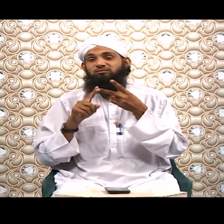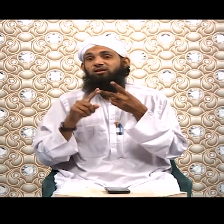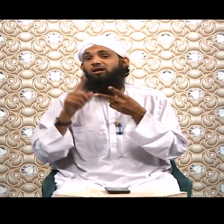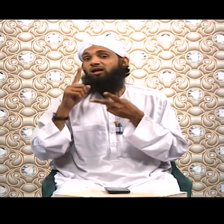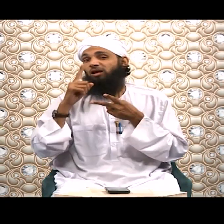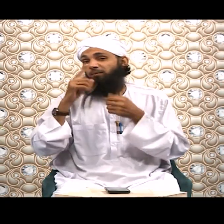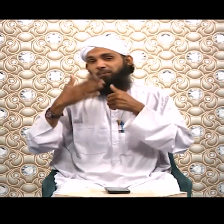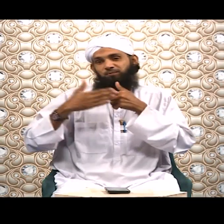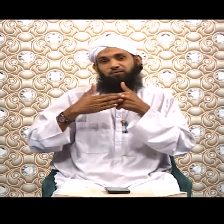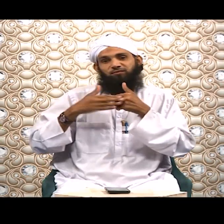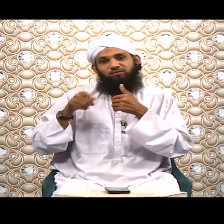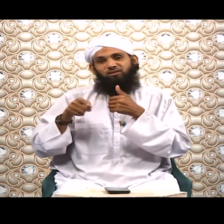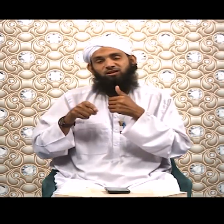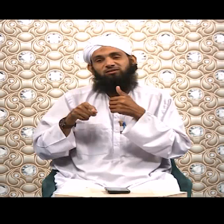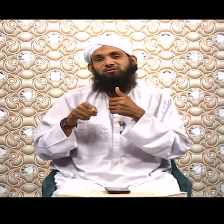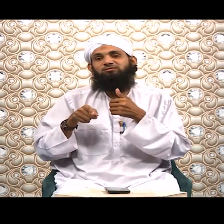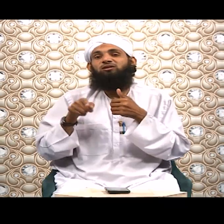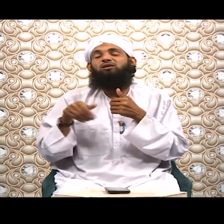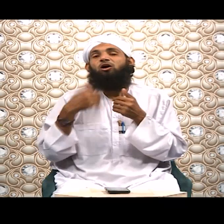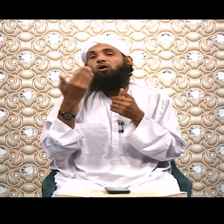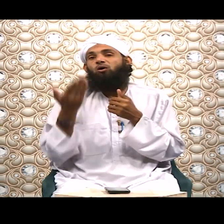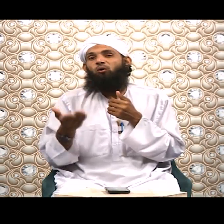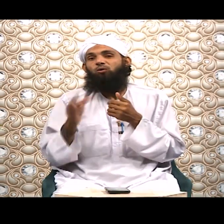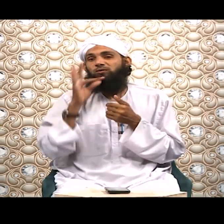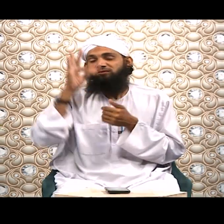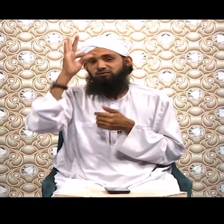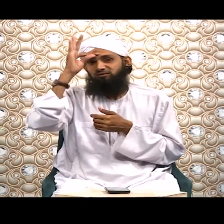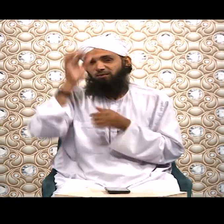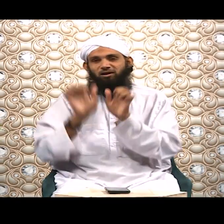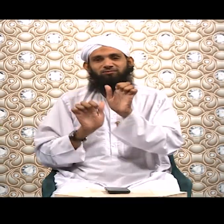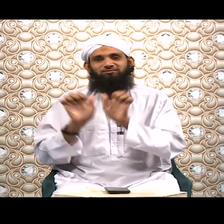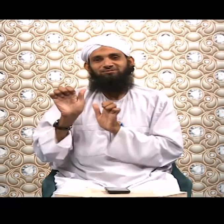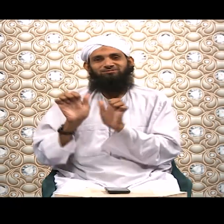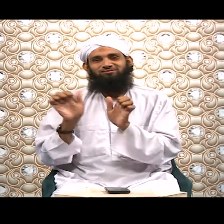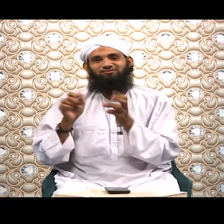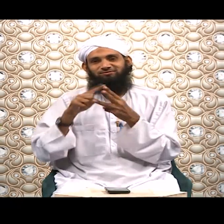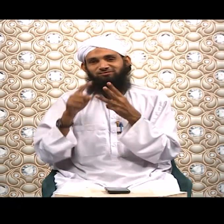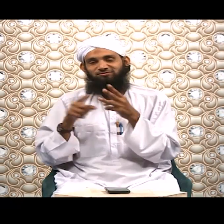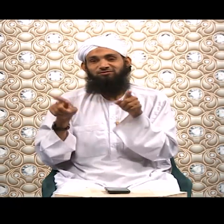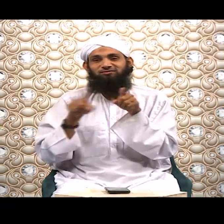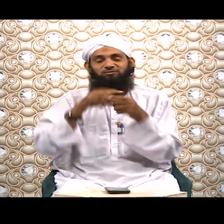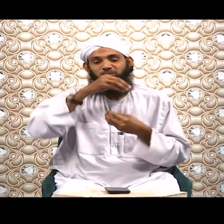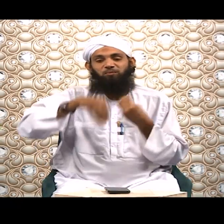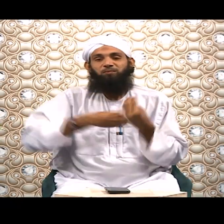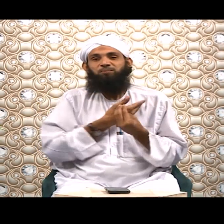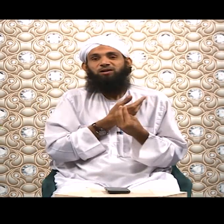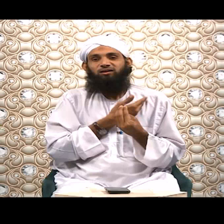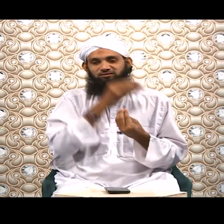والدہ حضرت ہاجرہ رضی اللہ عنہا اور آپ علیہ السلام کو شہر مکہ میں لائے اور انہیں وہاں چھوڑ دیا، اس دوران